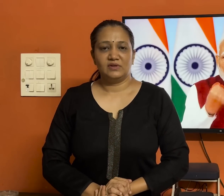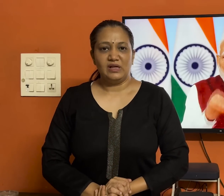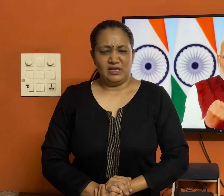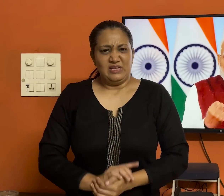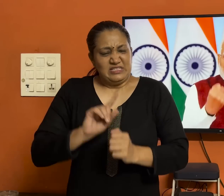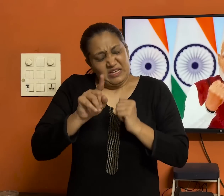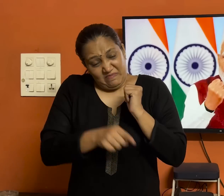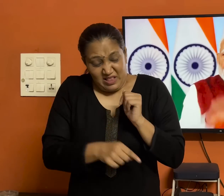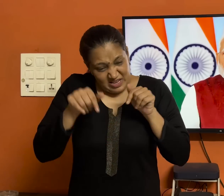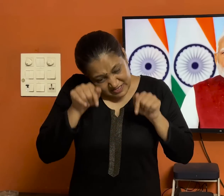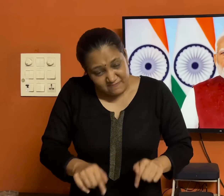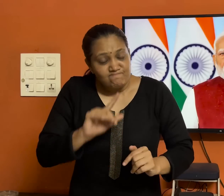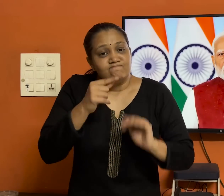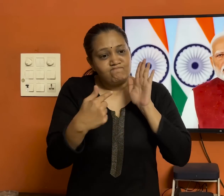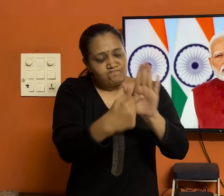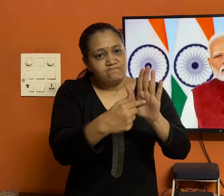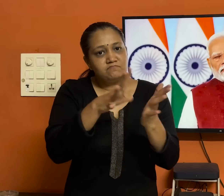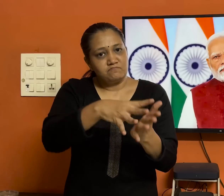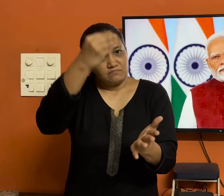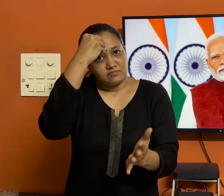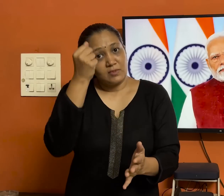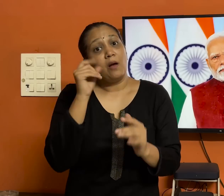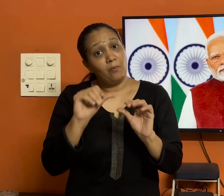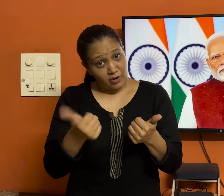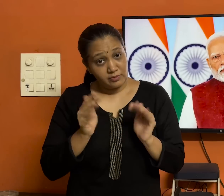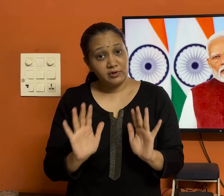परिणाम लाकर दिखाए जाते हैं।